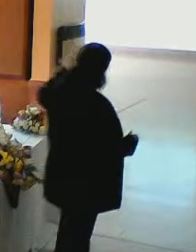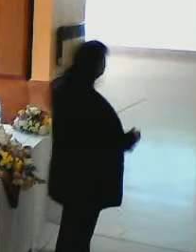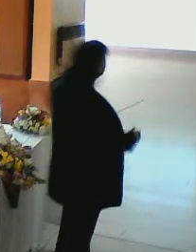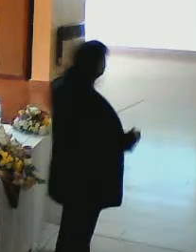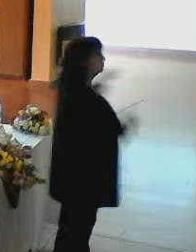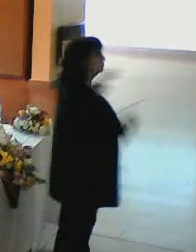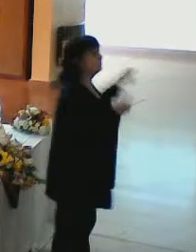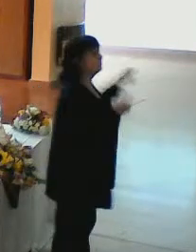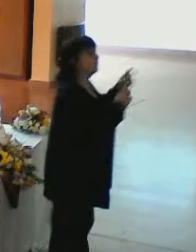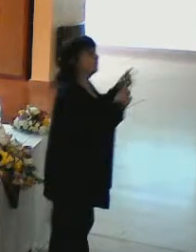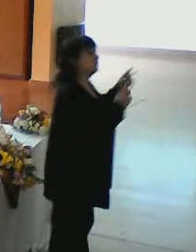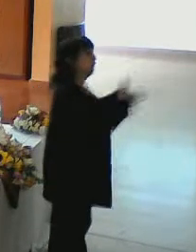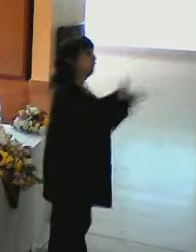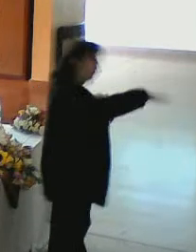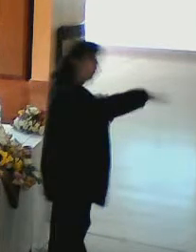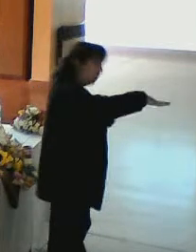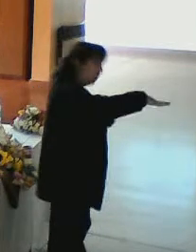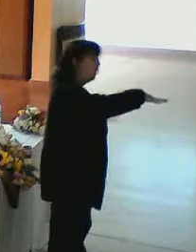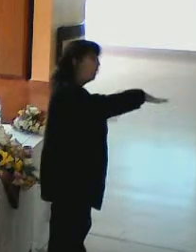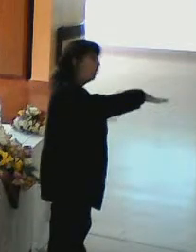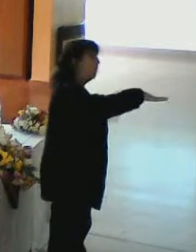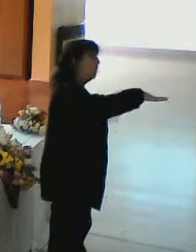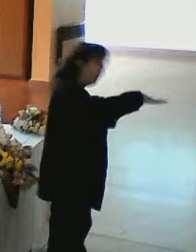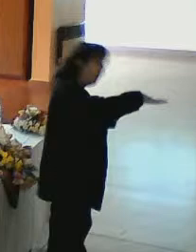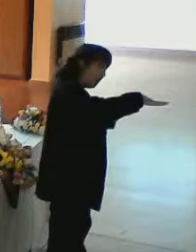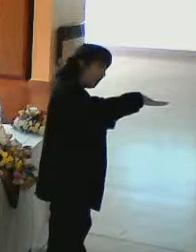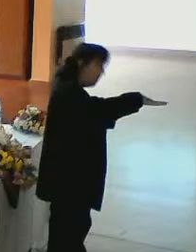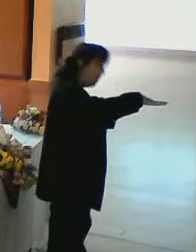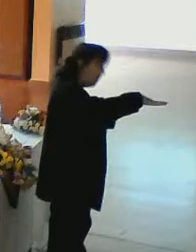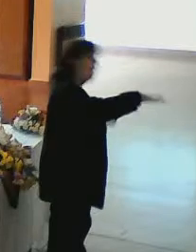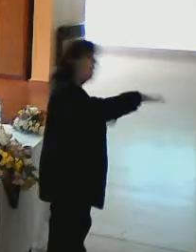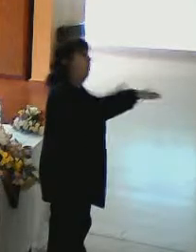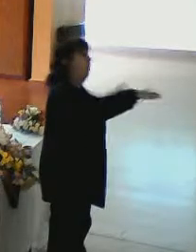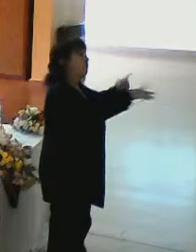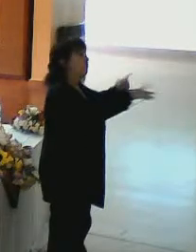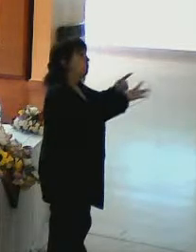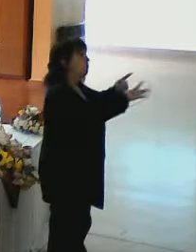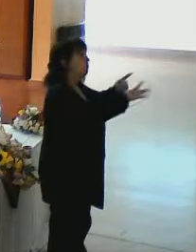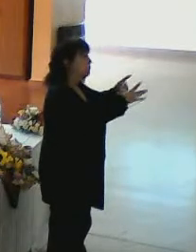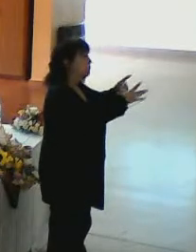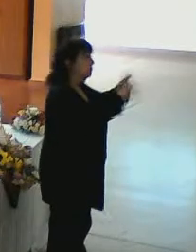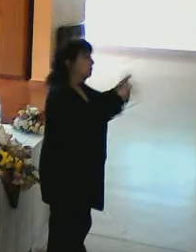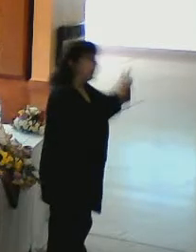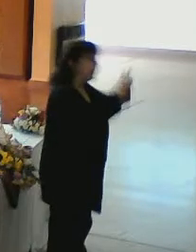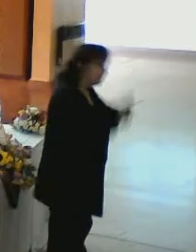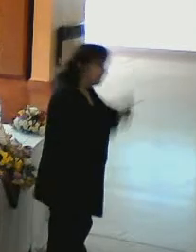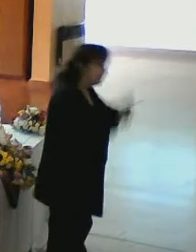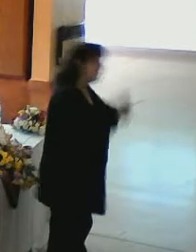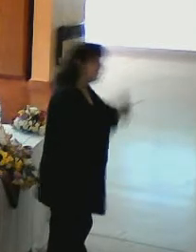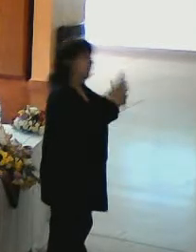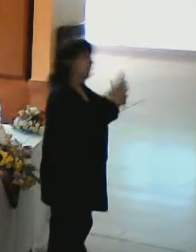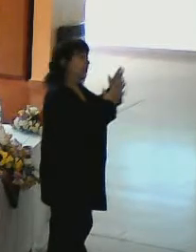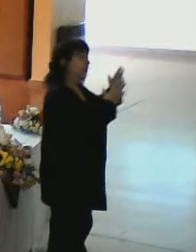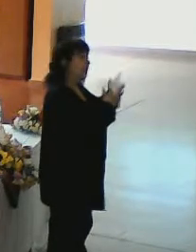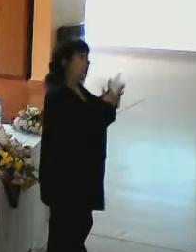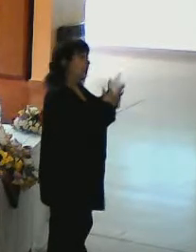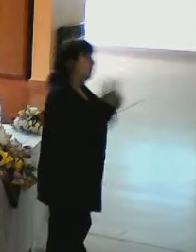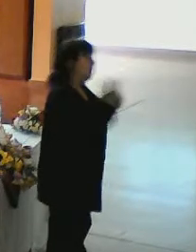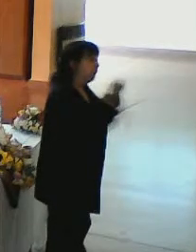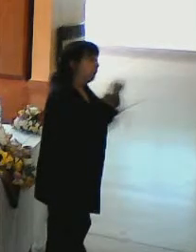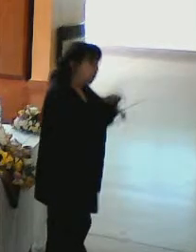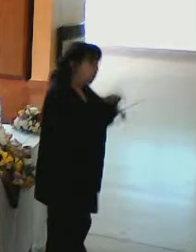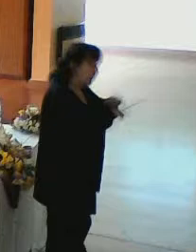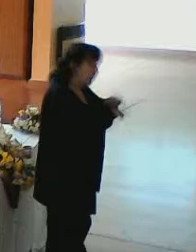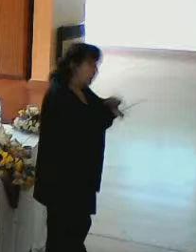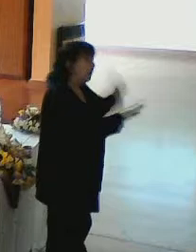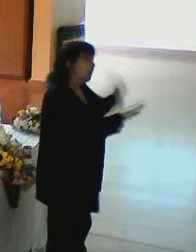investigar la etiología, vamos a coordinar el abordaje interdisciplinario para el diagnóstico y tratamiento, y esto es algo que van a